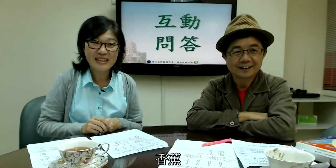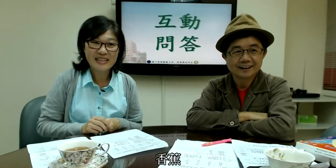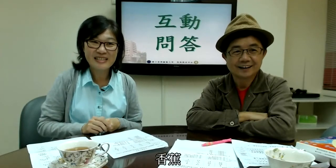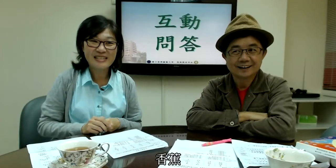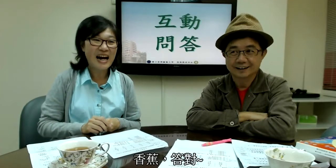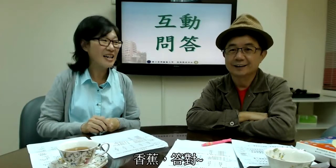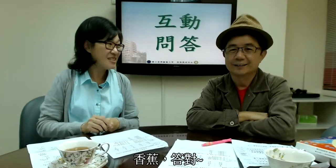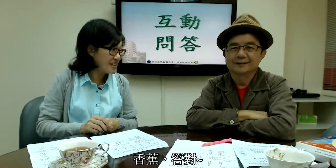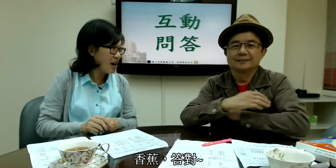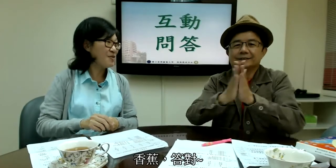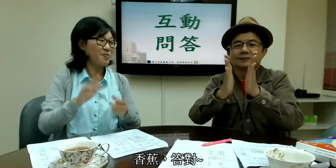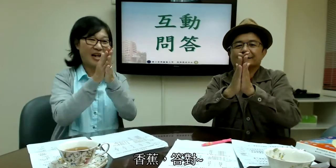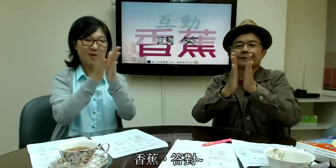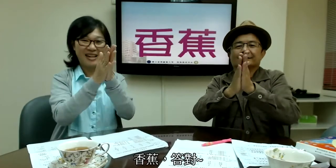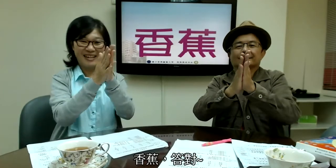香蕉， 香蕉，答对。